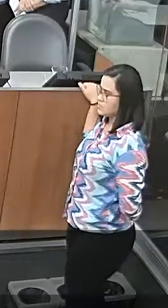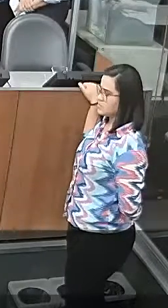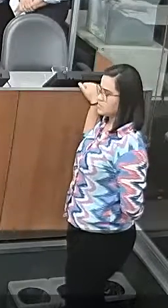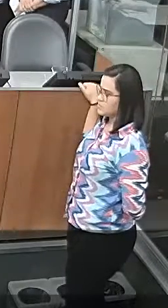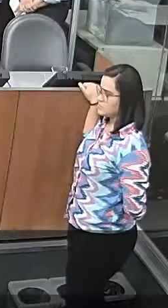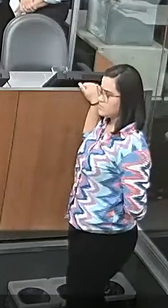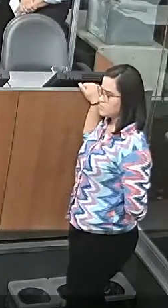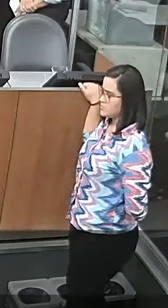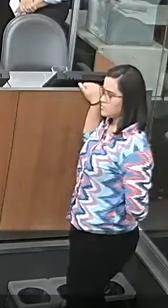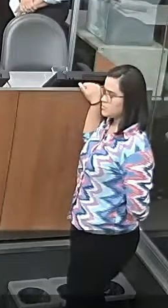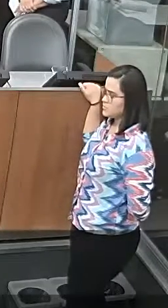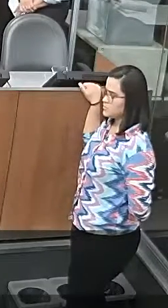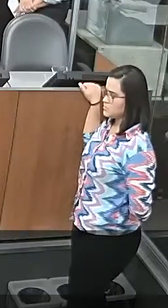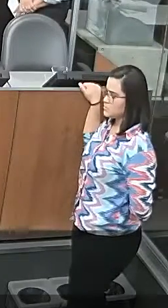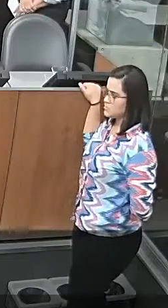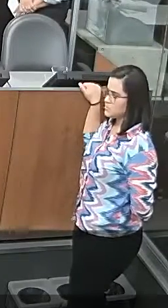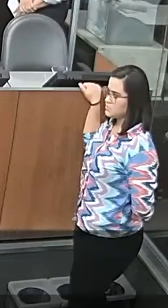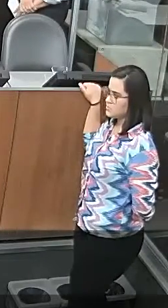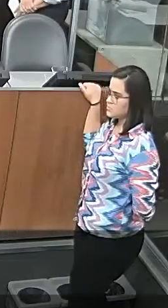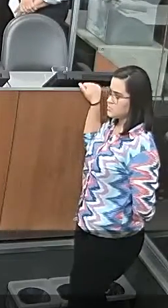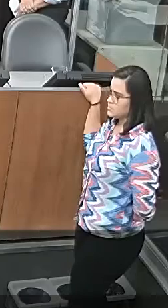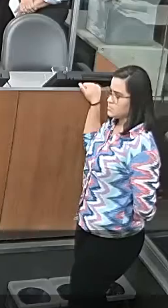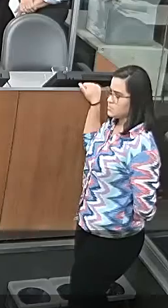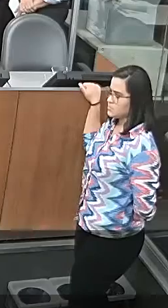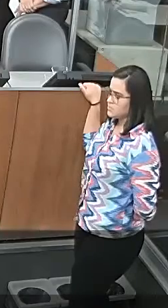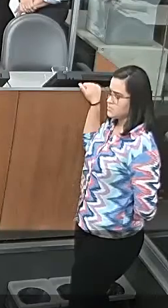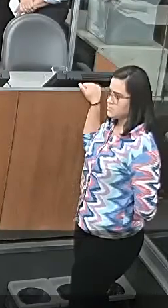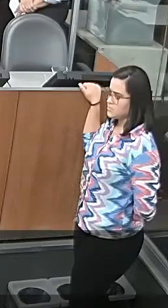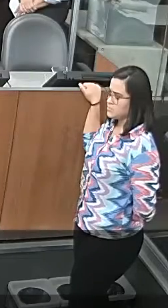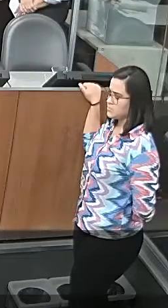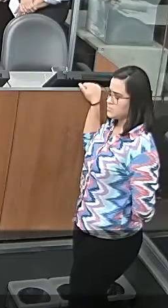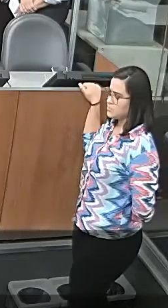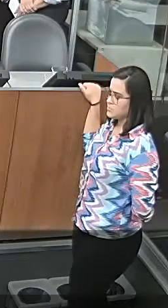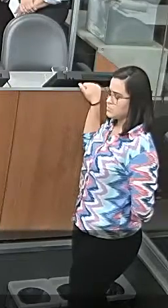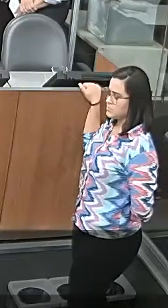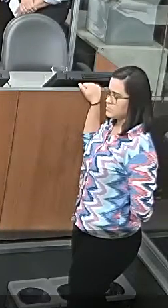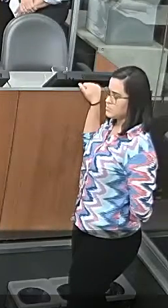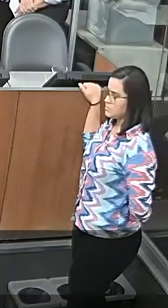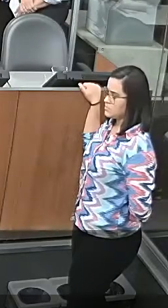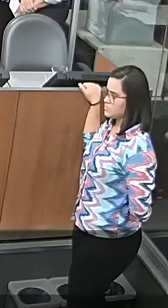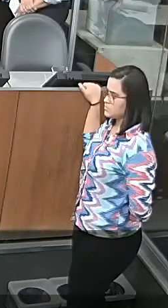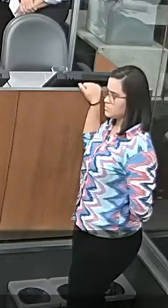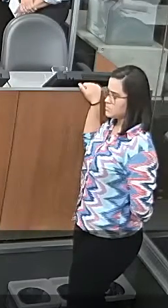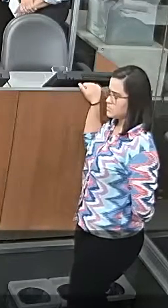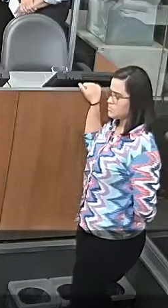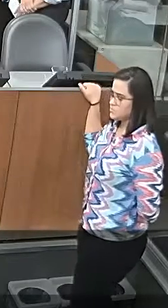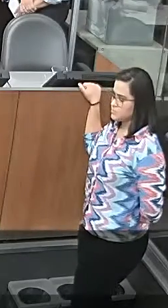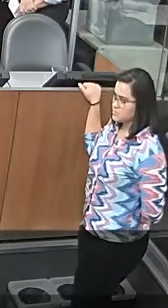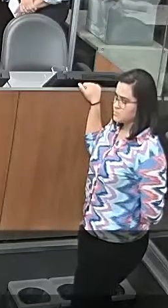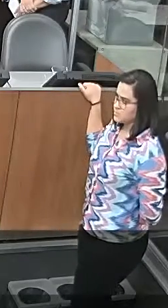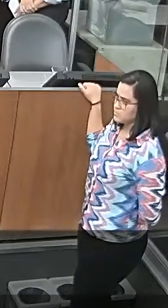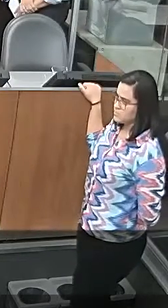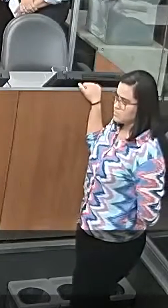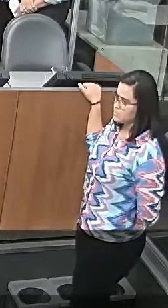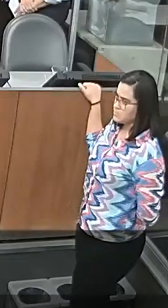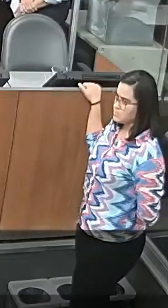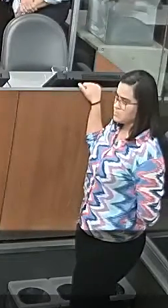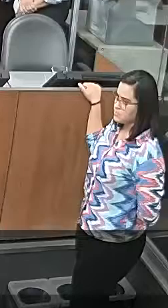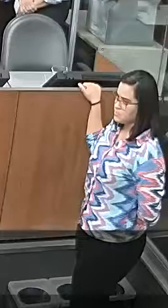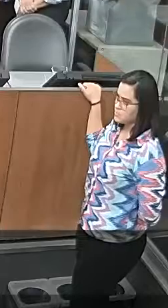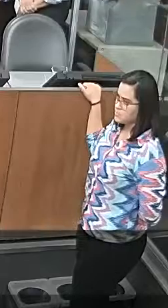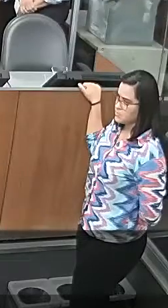à Prefeitura Municipal de Belo Horizonte, à Prefeitura Municipal de Contagem, à Companhia Brasileira de Trens Urbanos, ao Sindicato de Empregados e Empresas de Transportes